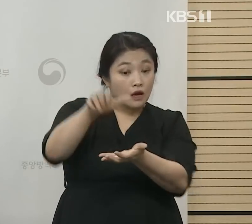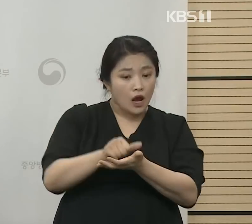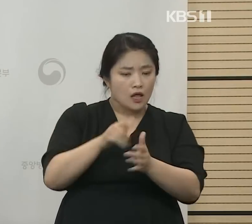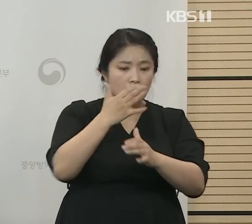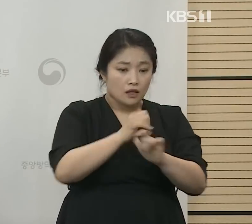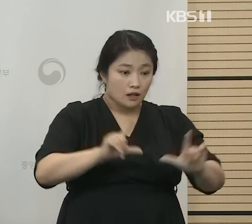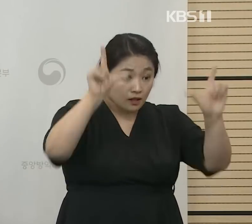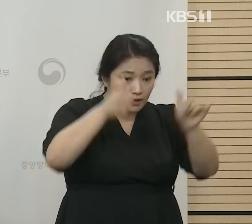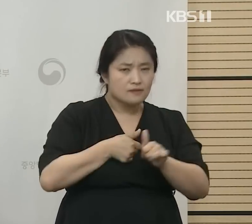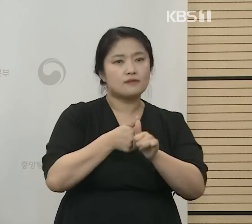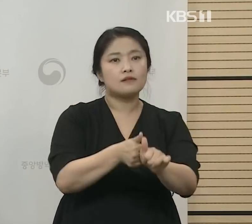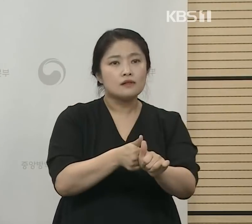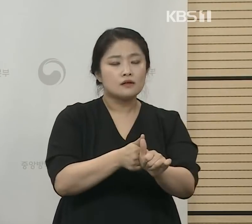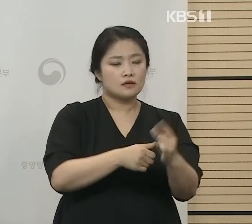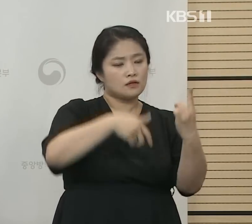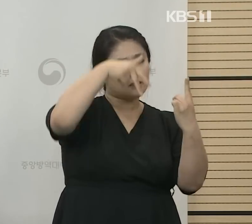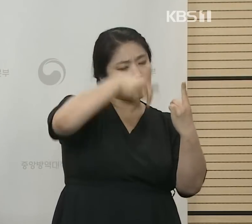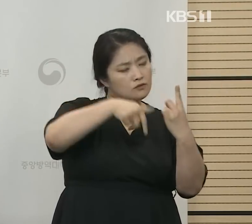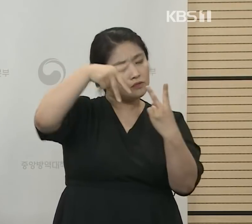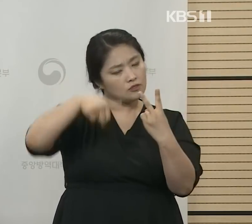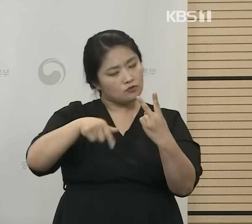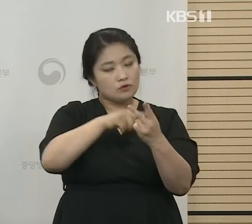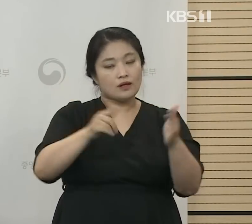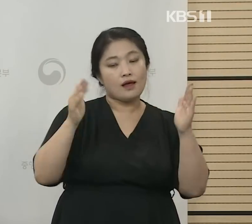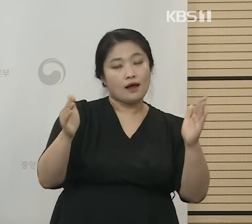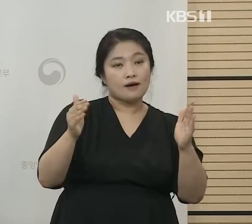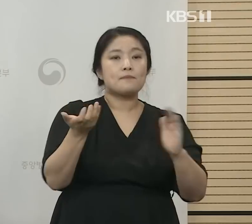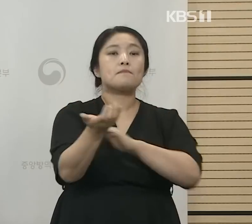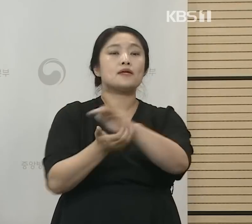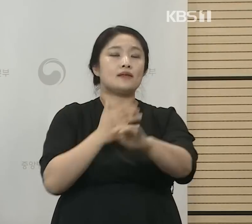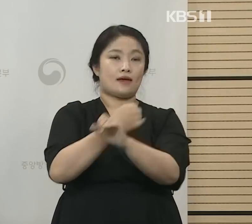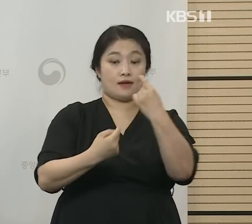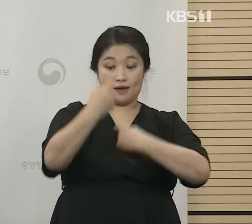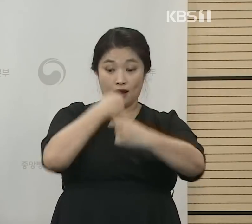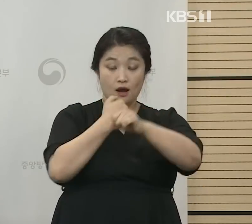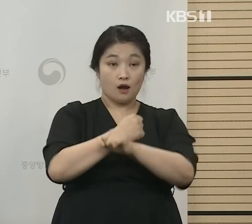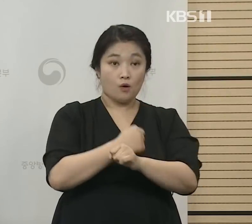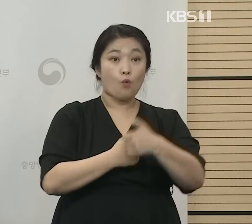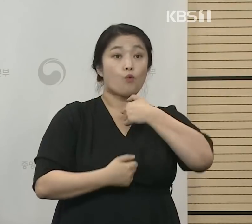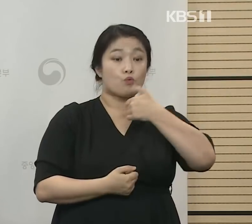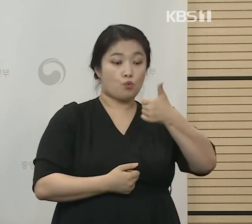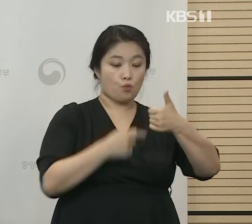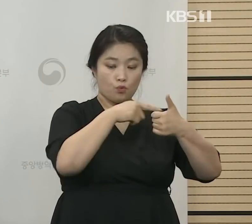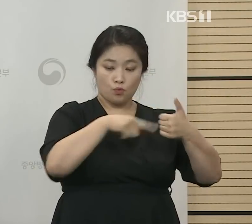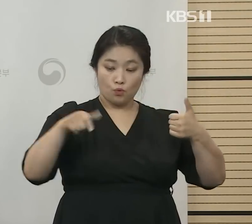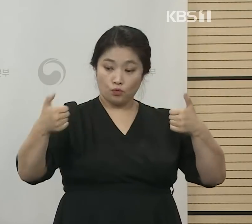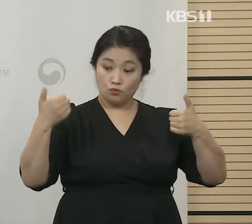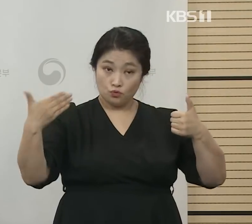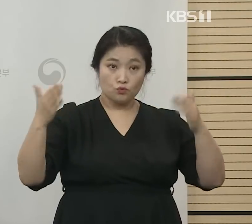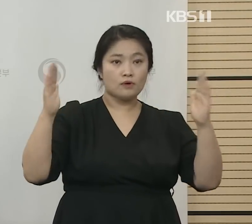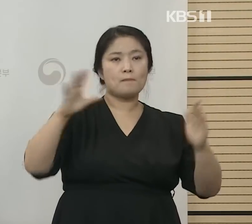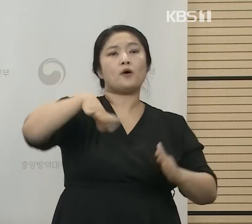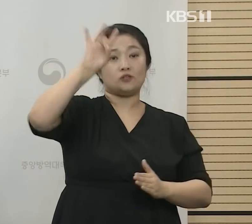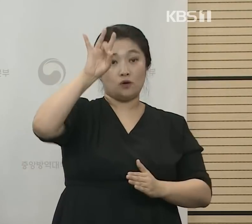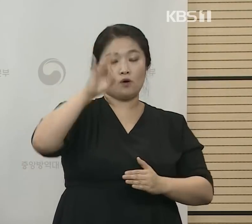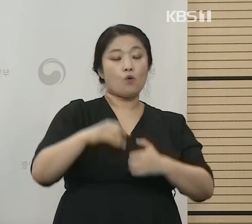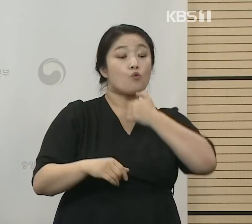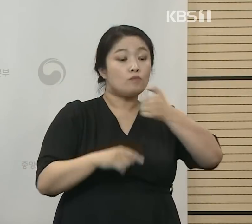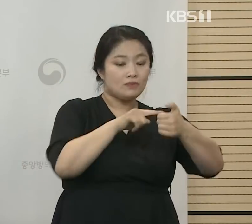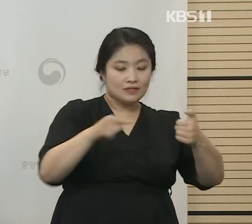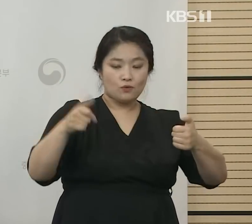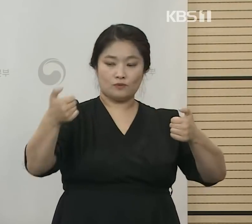시기를 고려해서 1, 2주 간격으로 사전 예약을 실시하고 55세에서 59세부터 시작하여